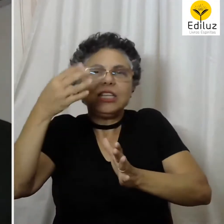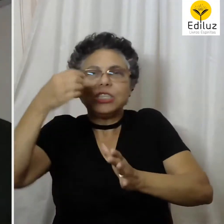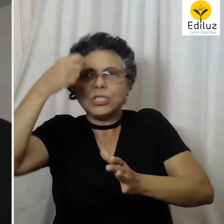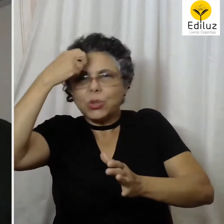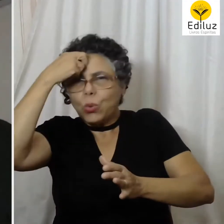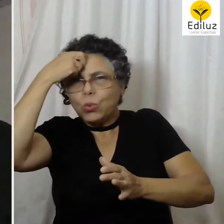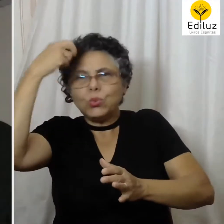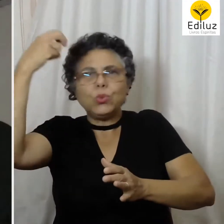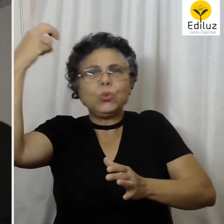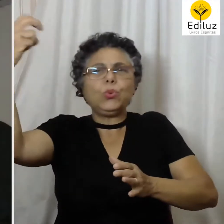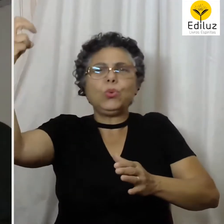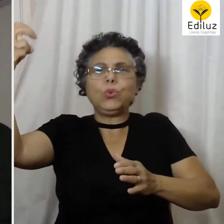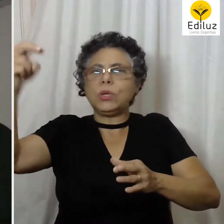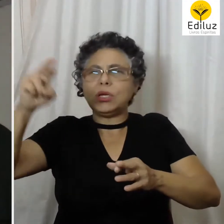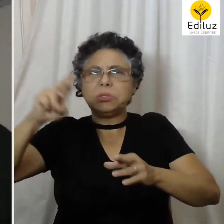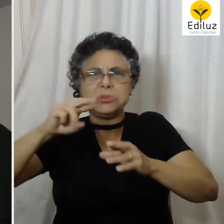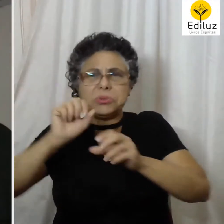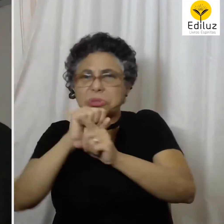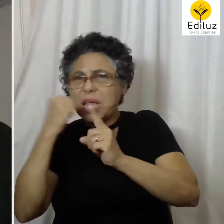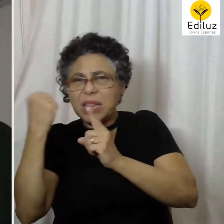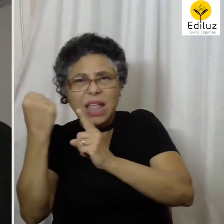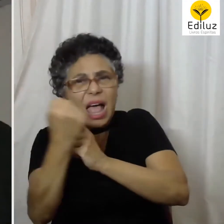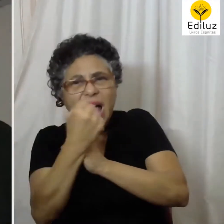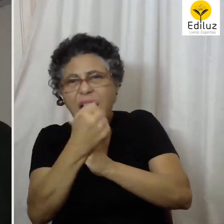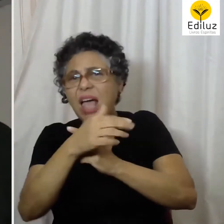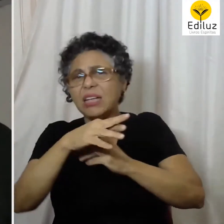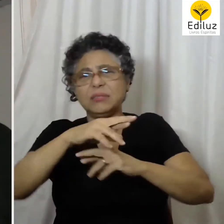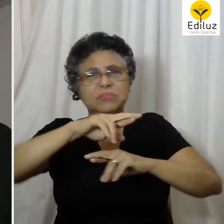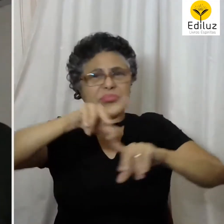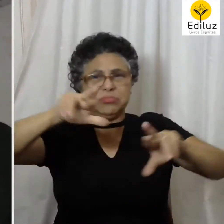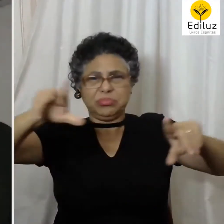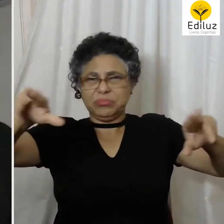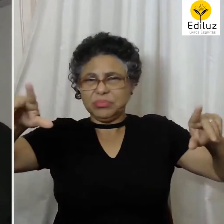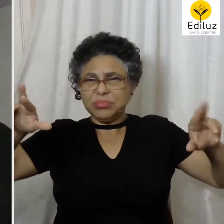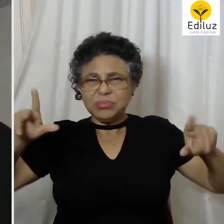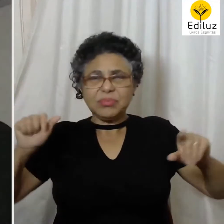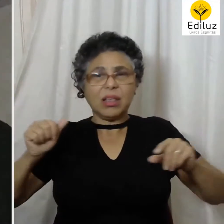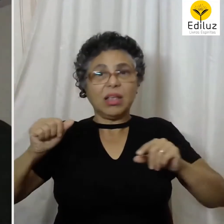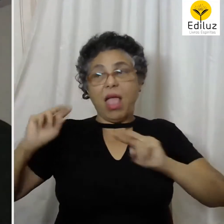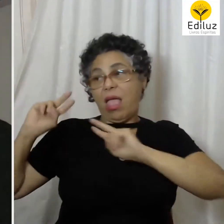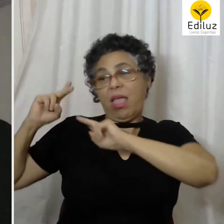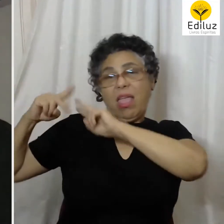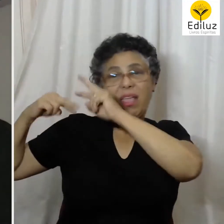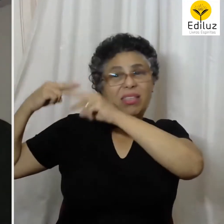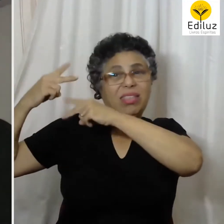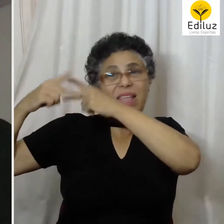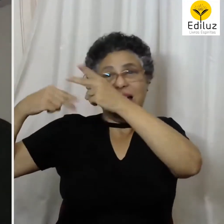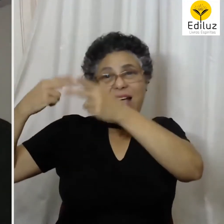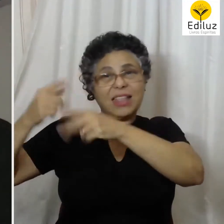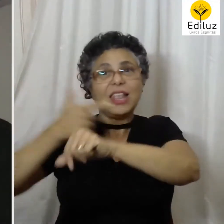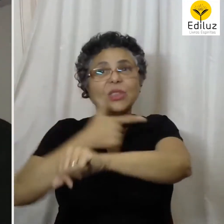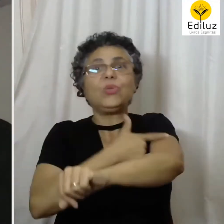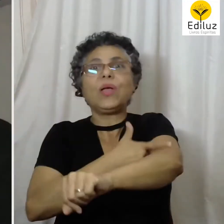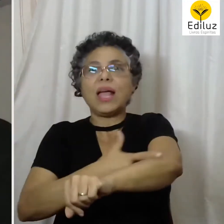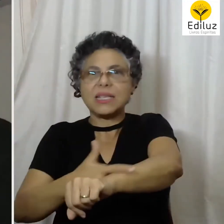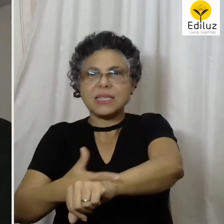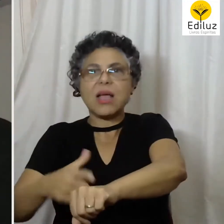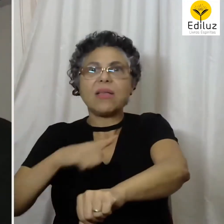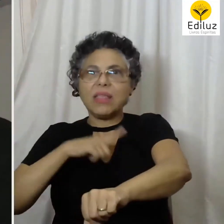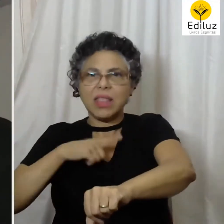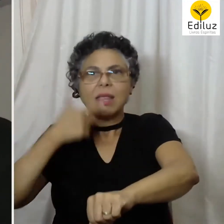cultura, dos padrões sociais da época, que também são herdados pela educação que tiveram